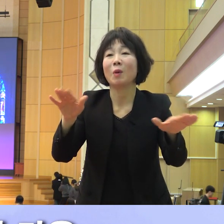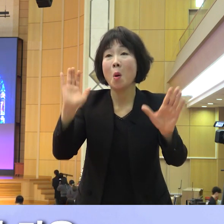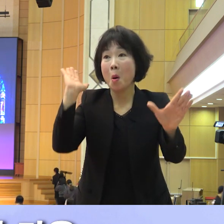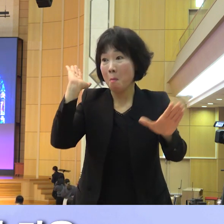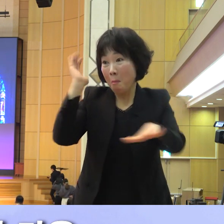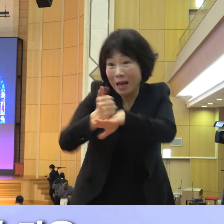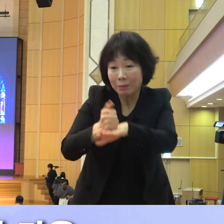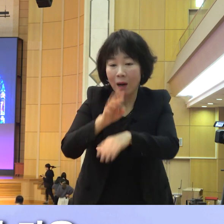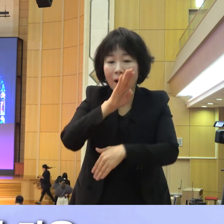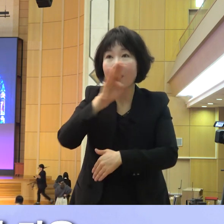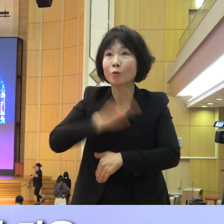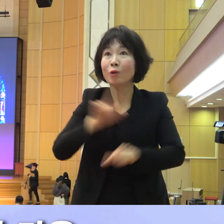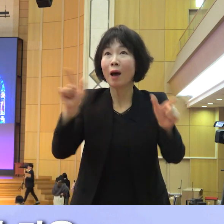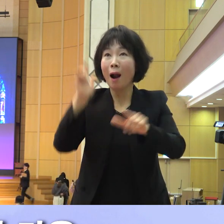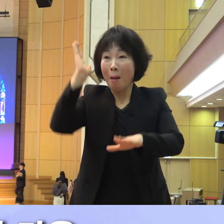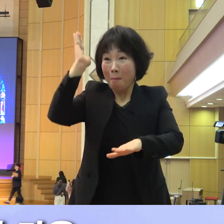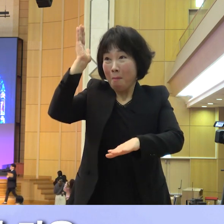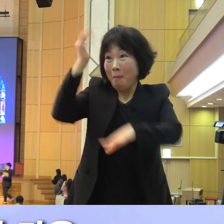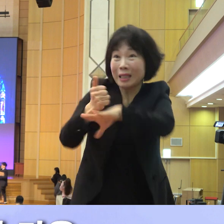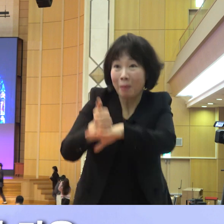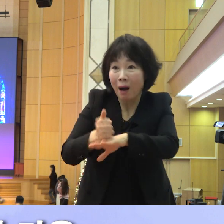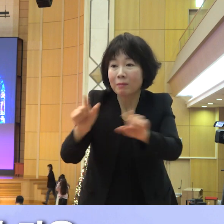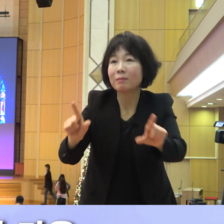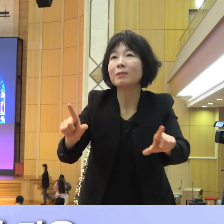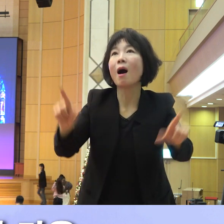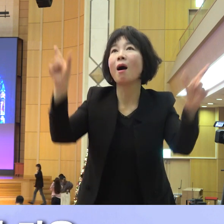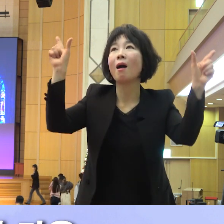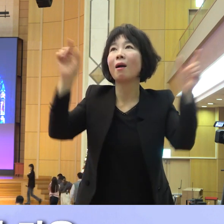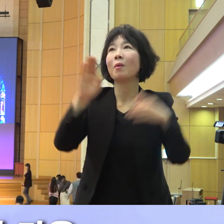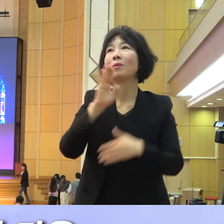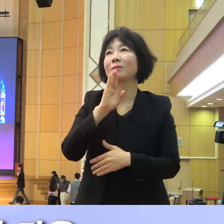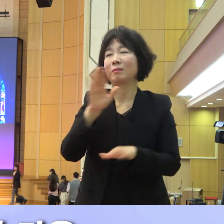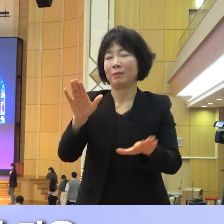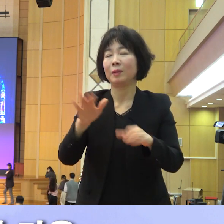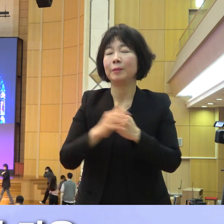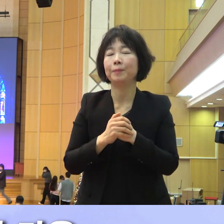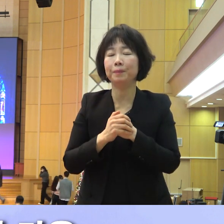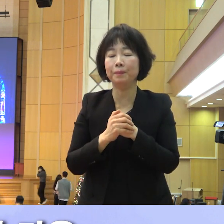마지막 주일이면서 마지막 날입니다.